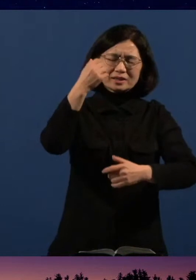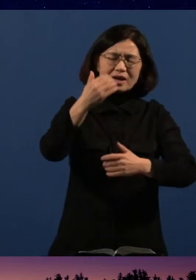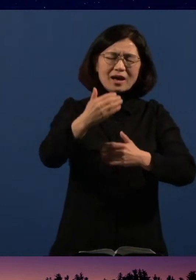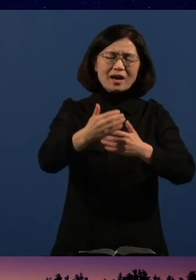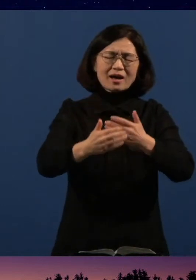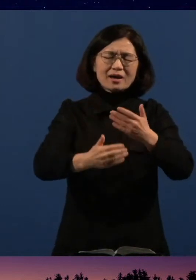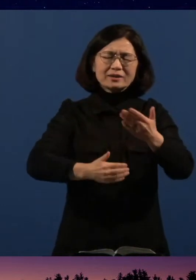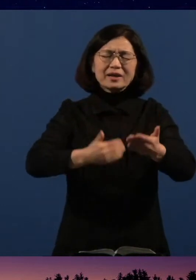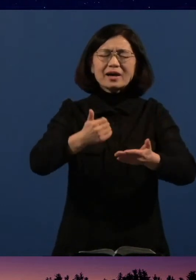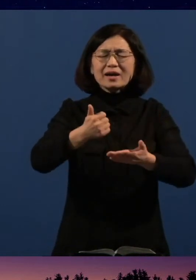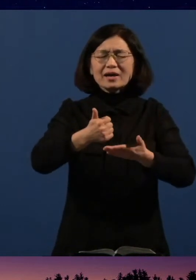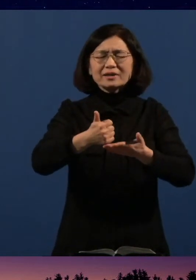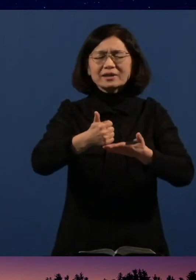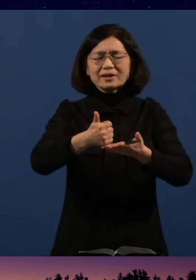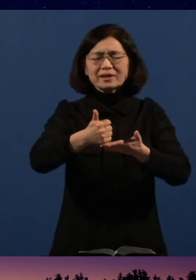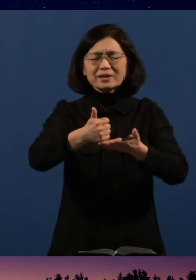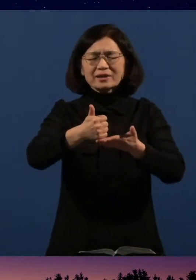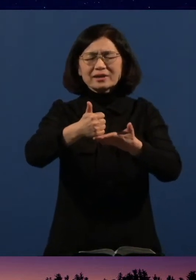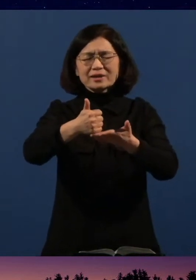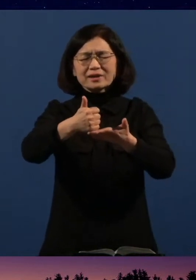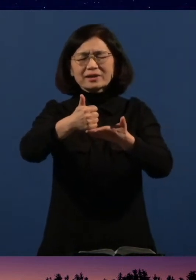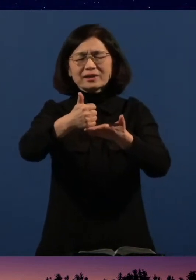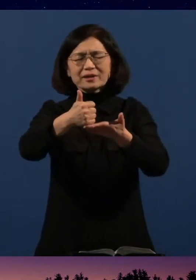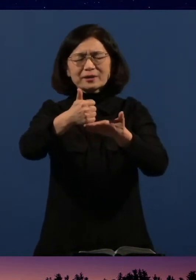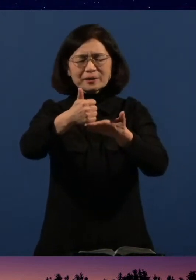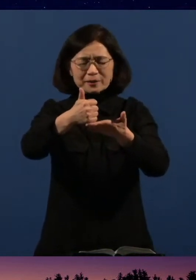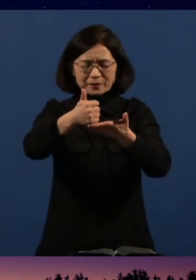신실하신 하나님,